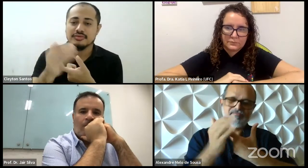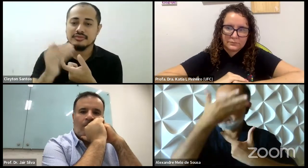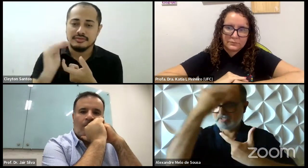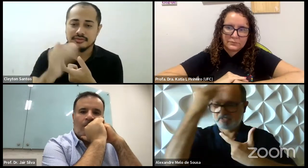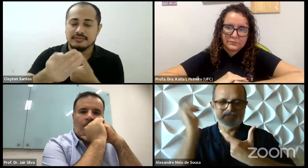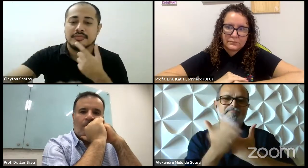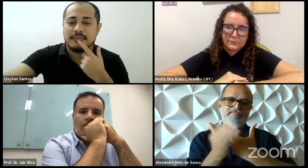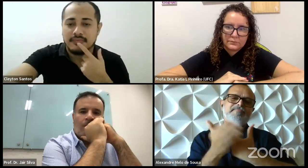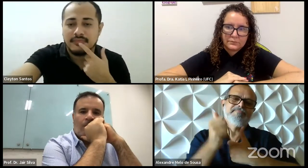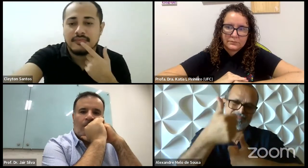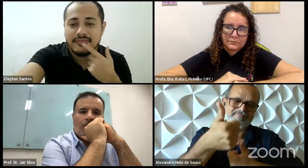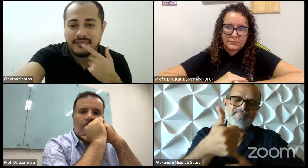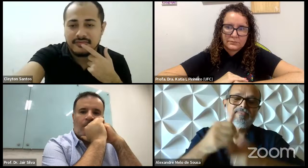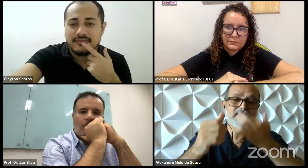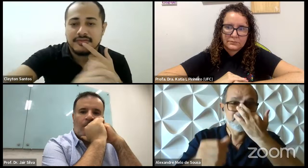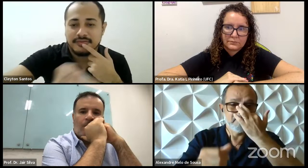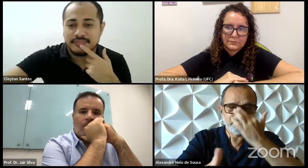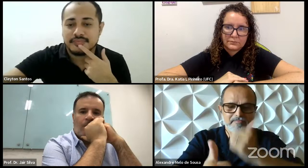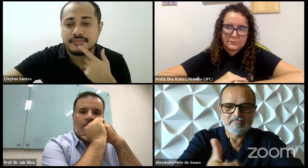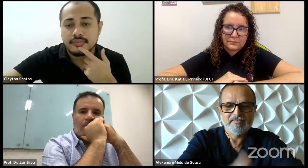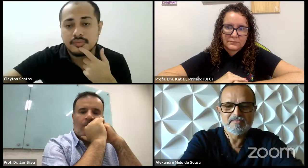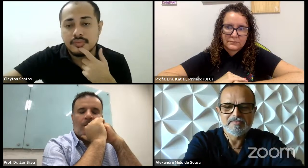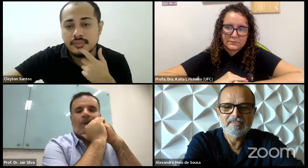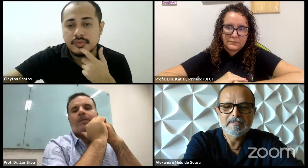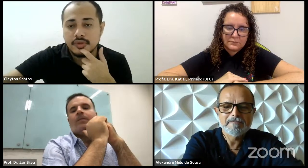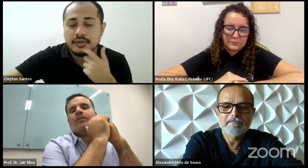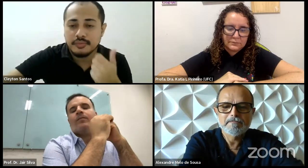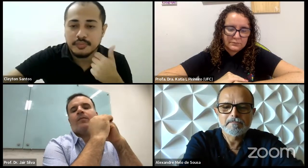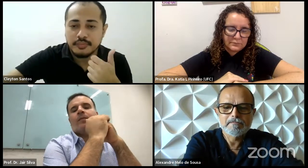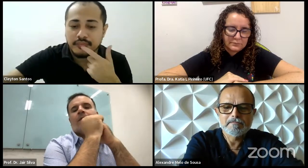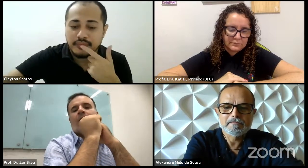Terminologia, né? Esse sinal aqui para terminologia, havia esquecido, desculpa.